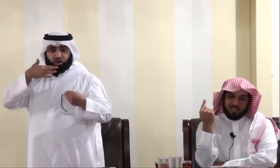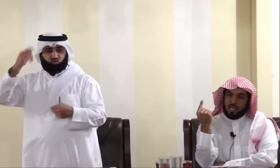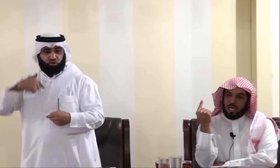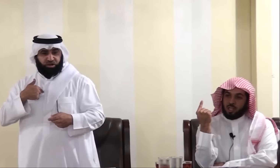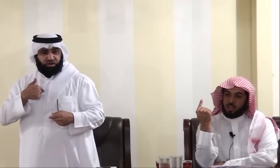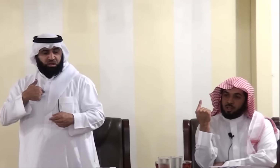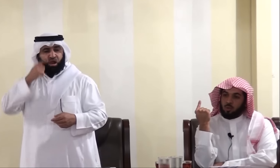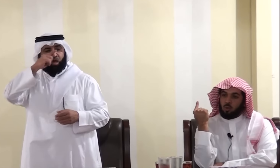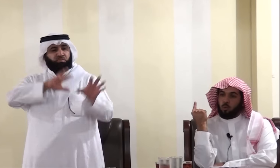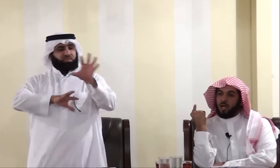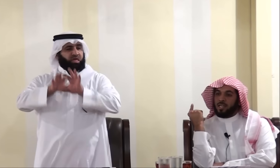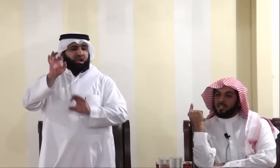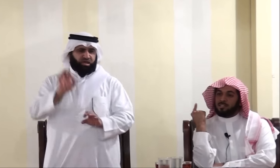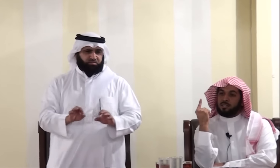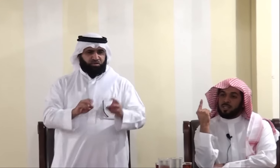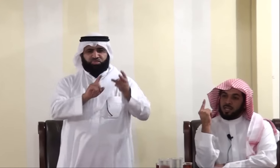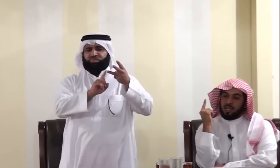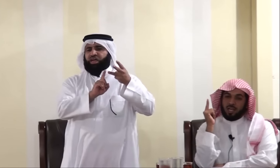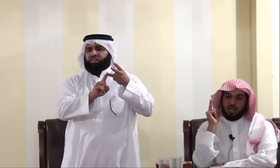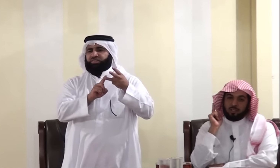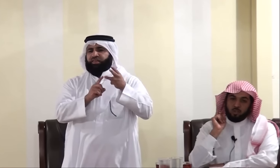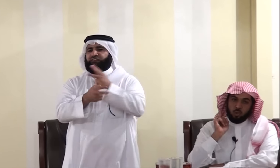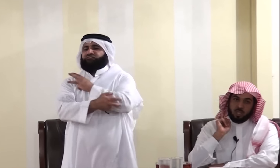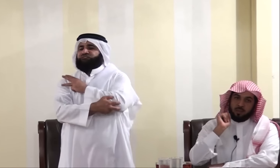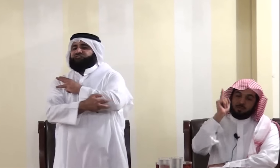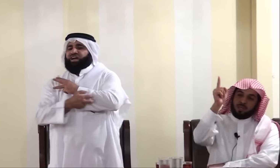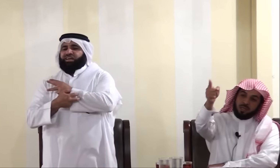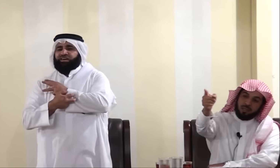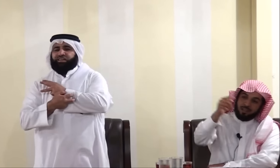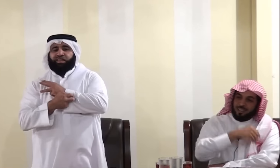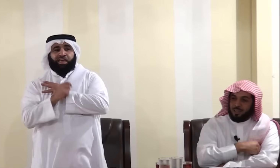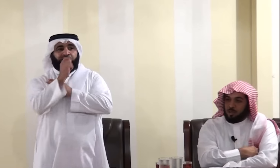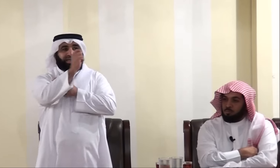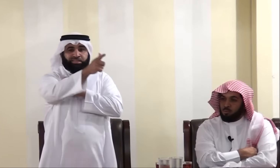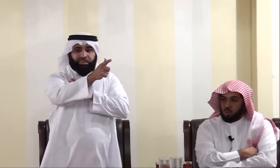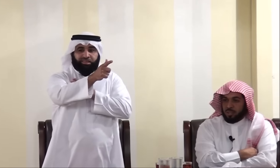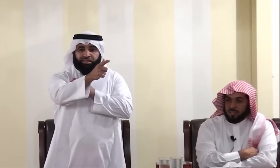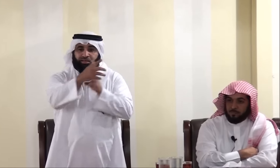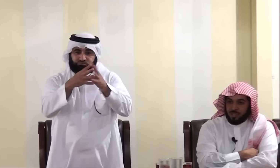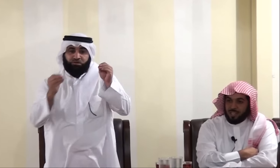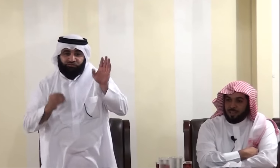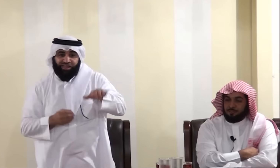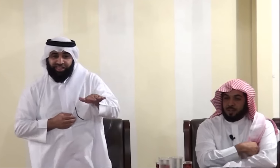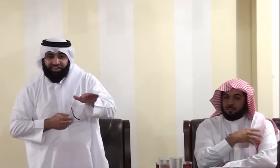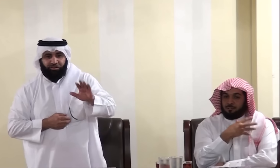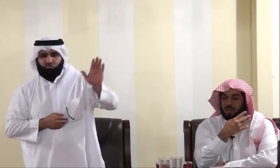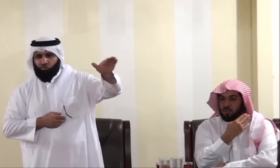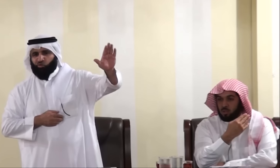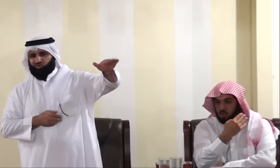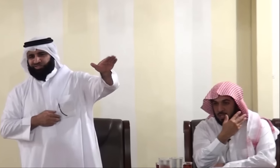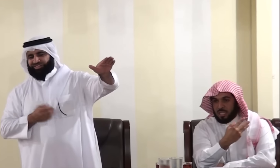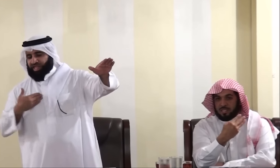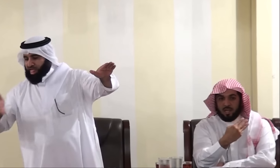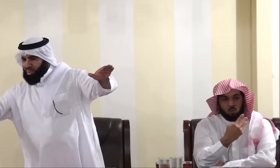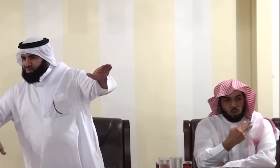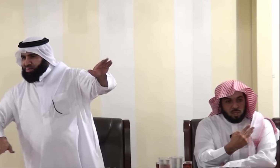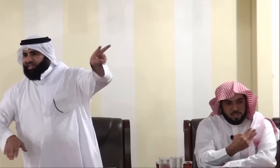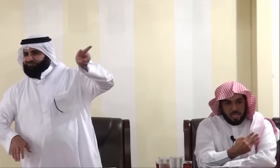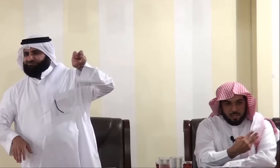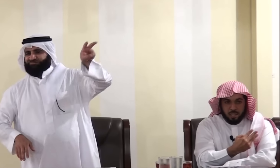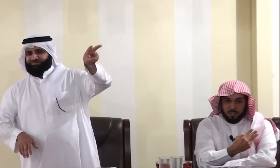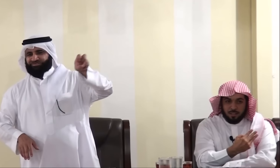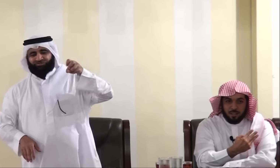والأمر الثالث وهي الصدقة التي وصفت بالمضي. فلما تقيس